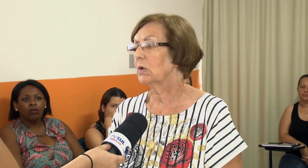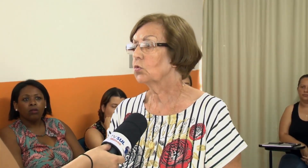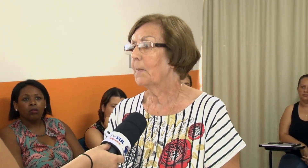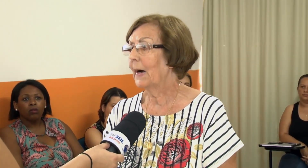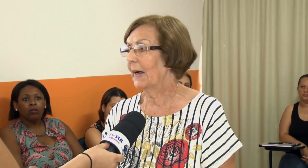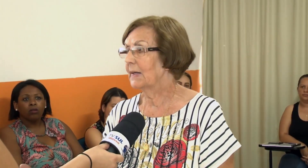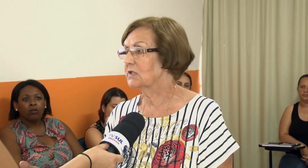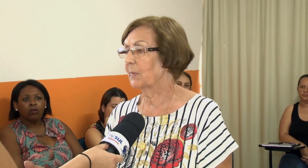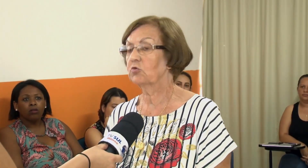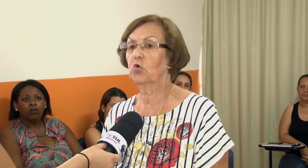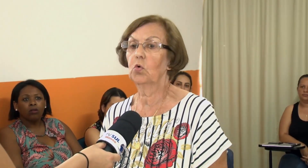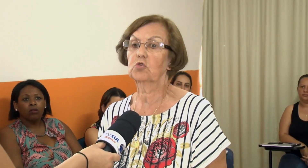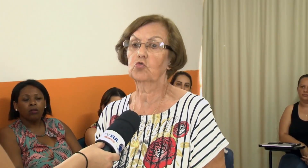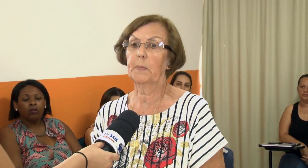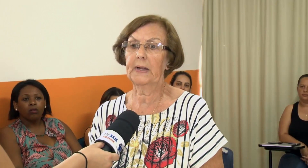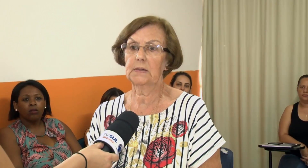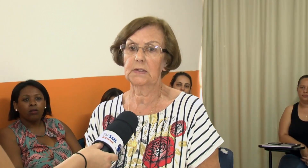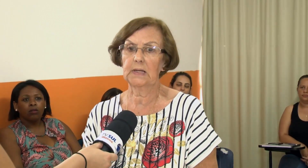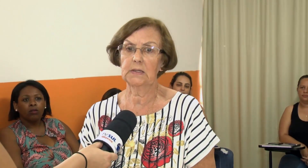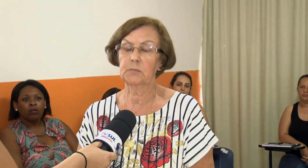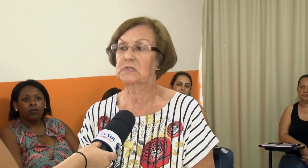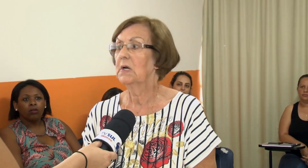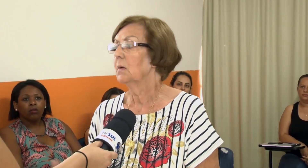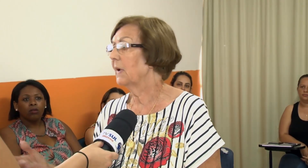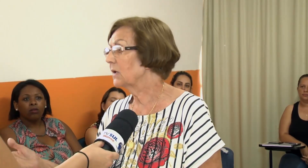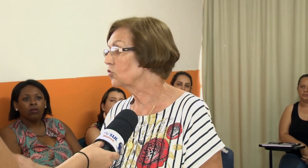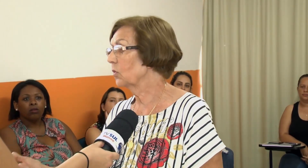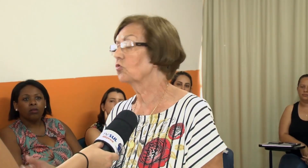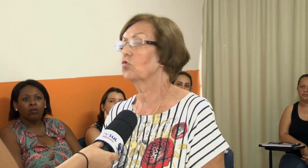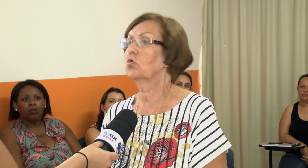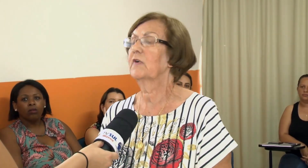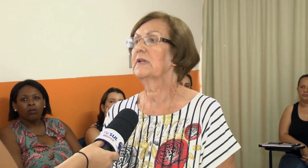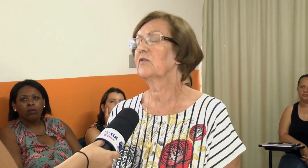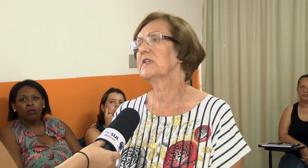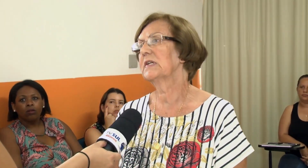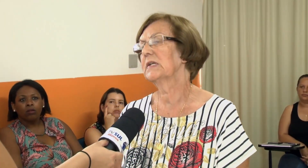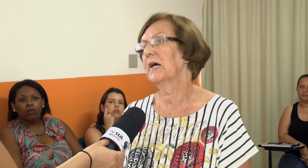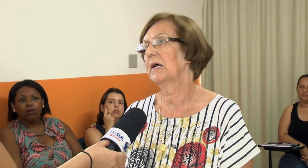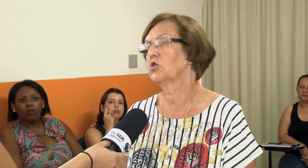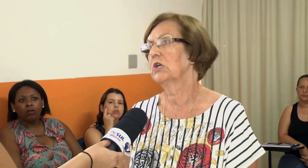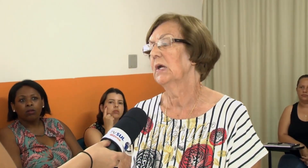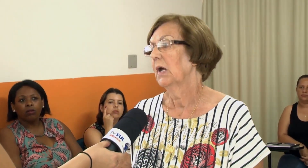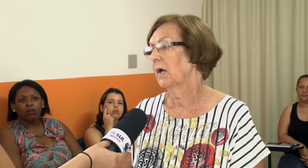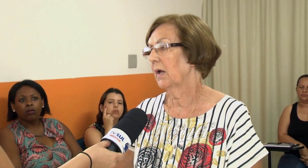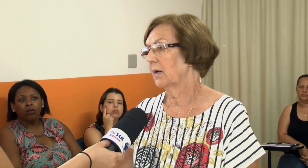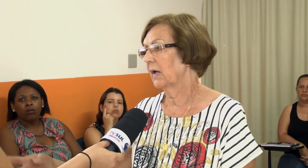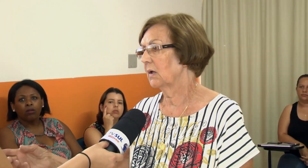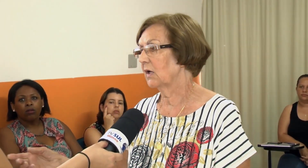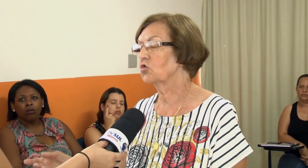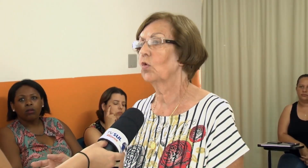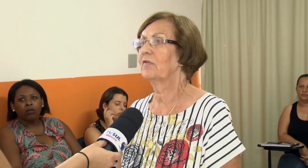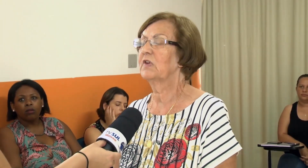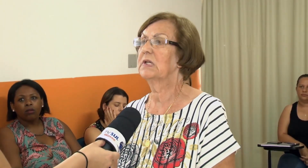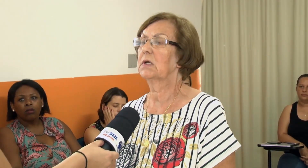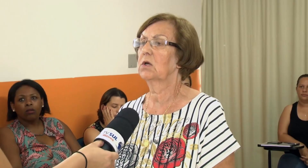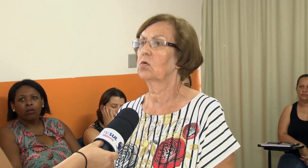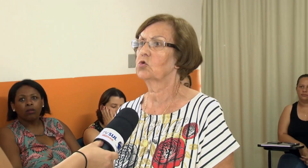quanto mais pessoas souberem da Libras, mais o meu surdo vai ter facilidade na sua vida aqui em